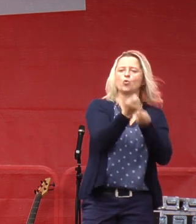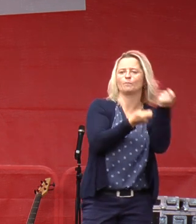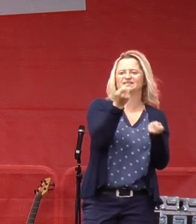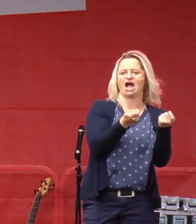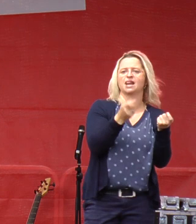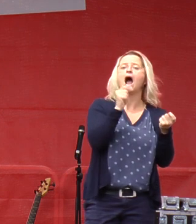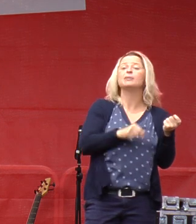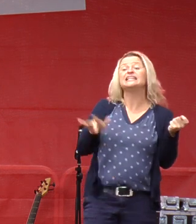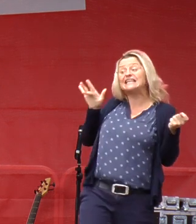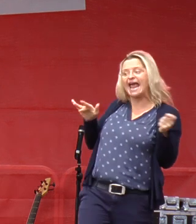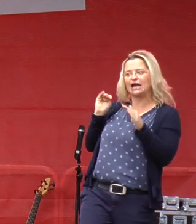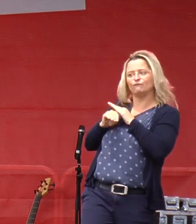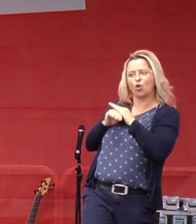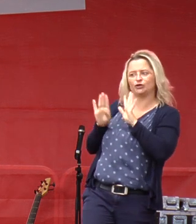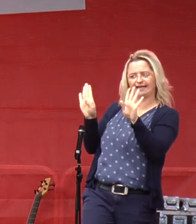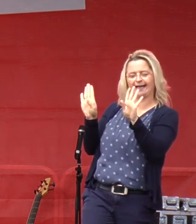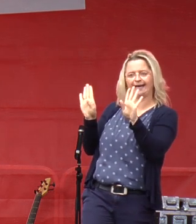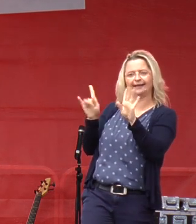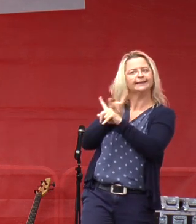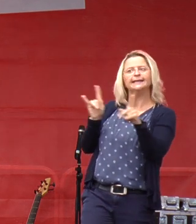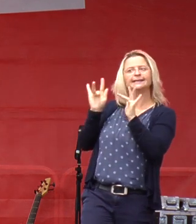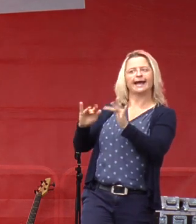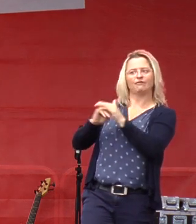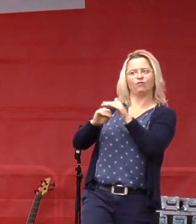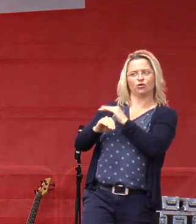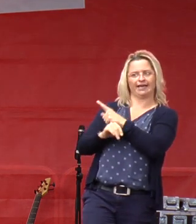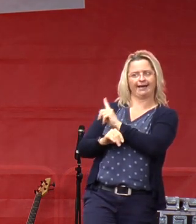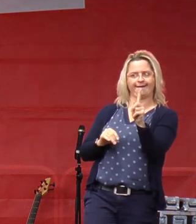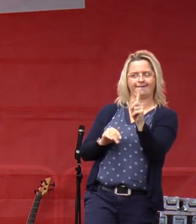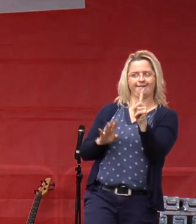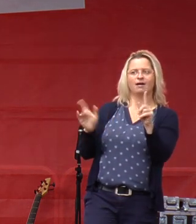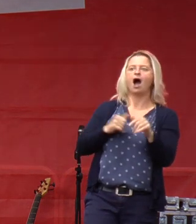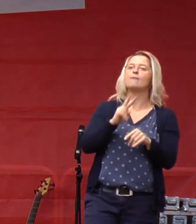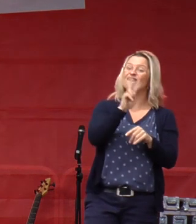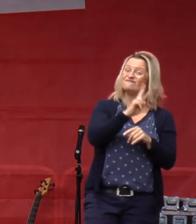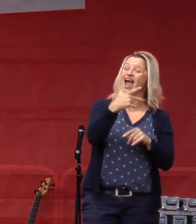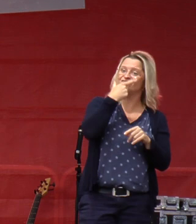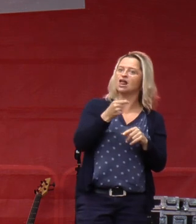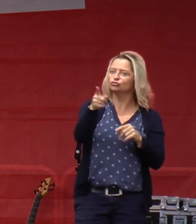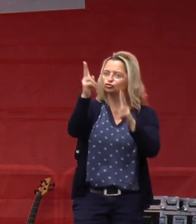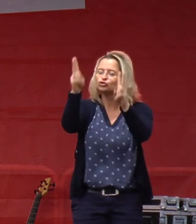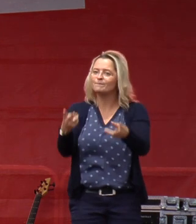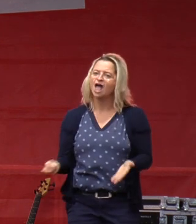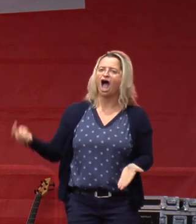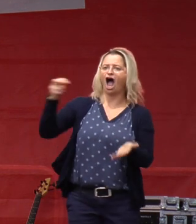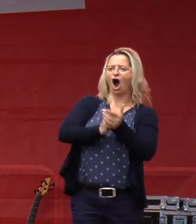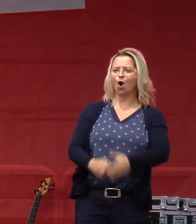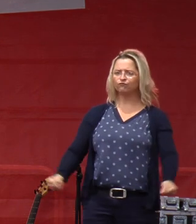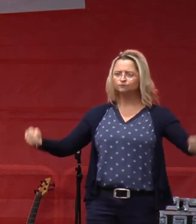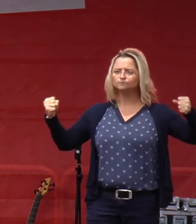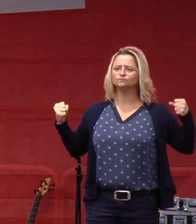gegen Geflüchtete hetzen. Und wer wirklich bezahlbaren Wohnraum will, genau, Aufstehen gegen Rassismus, wichtige